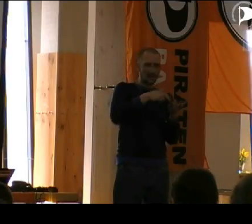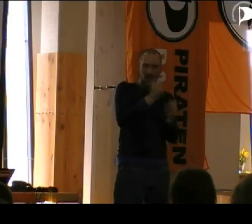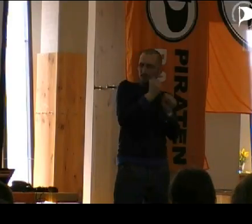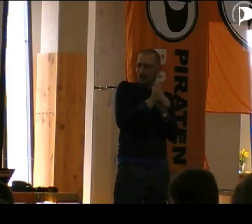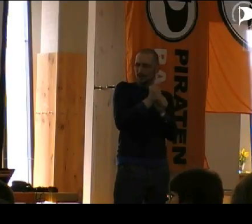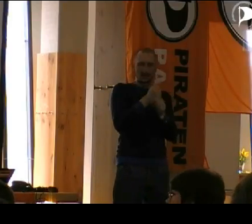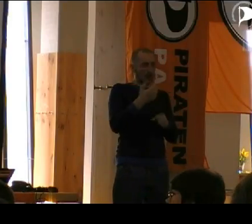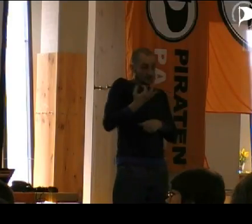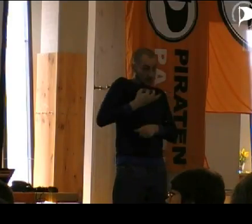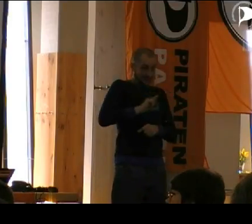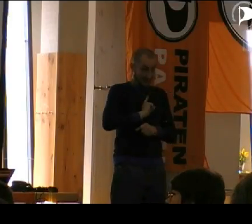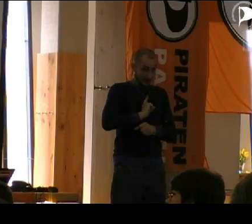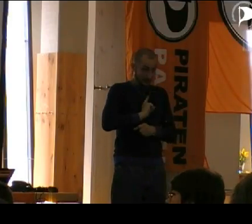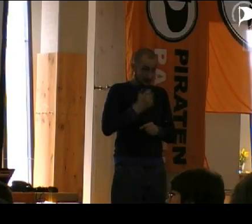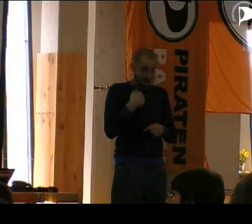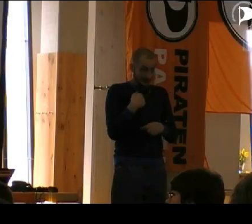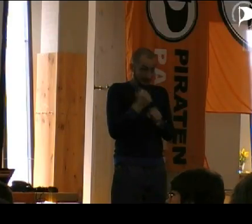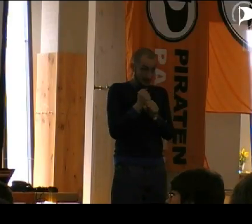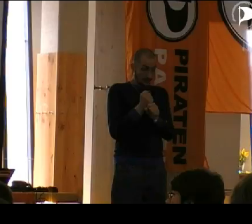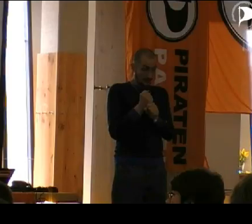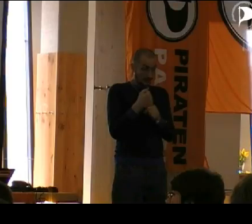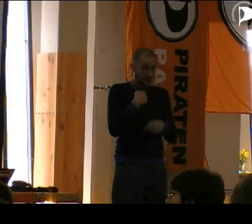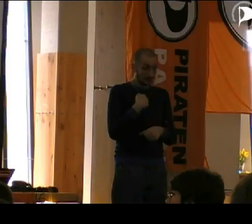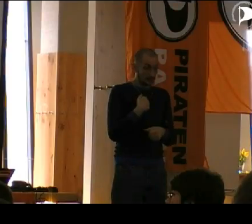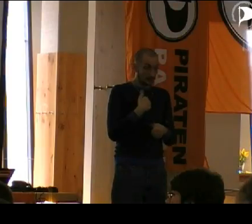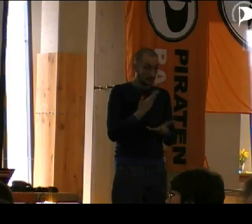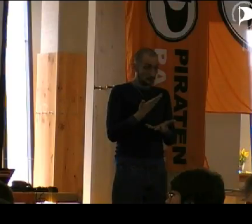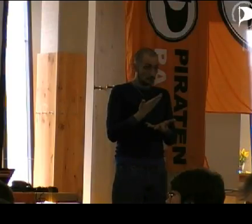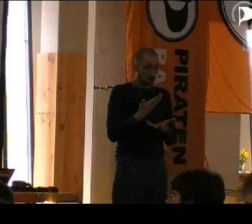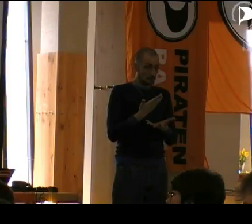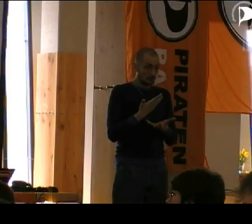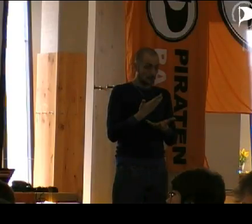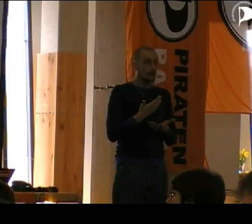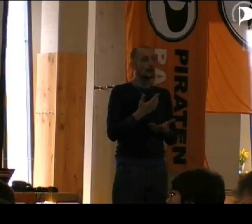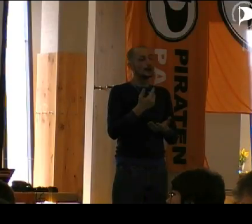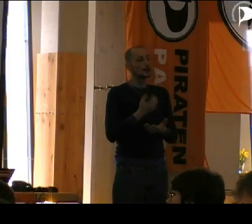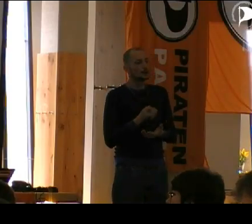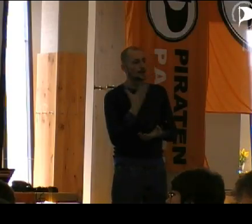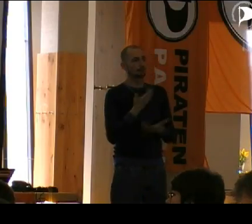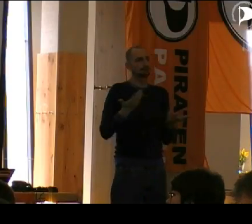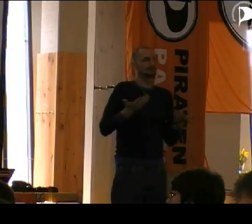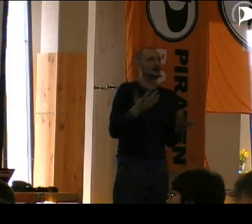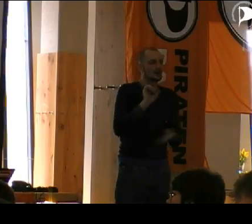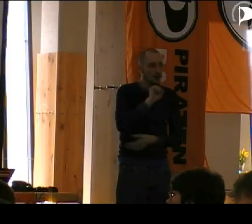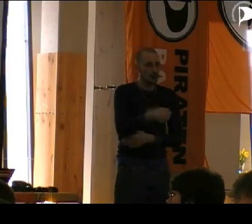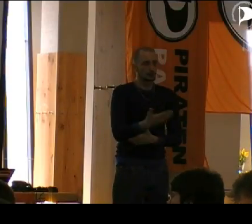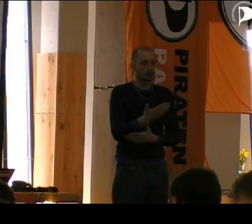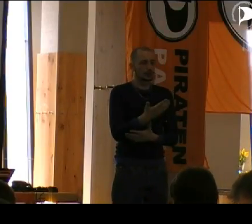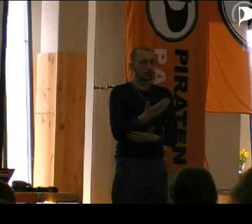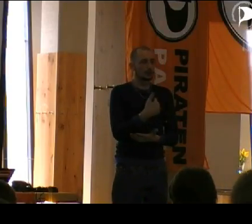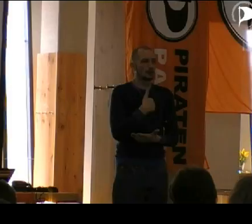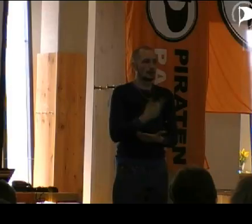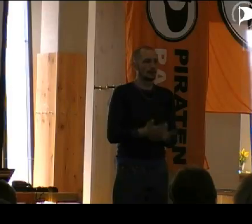gemacht das heißt ich konnte und ich habe ich bin in der glücklichen lage gewesen dass ich meiner